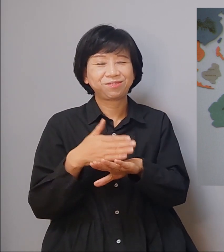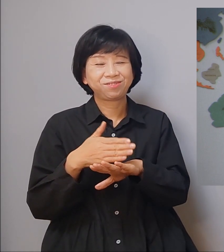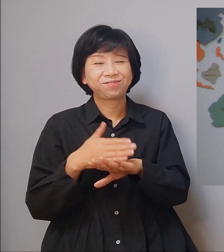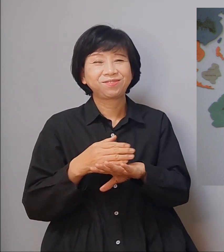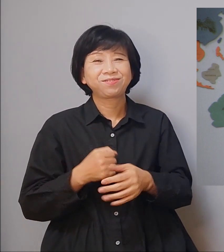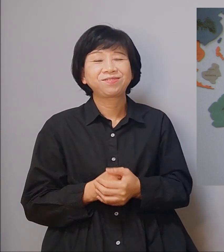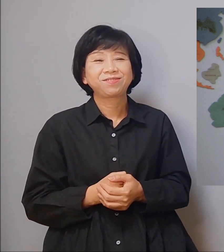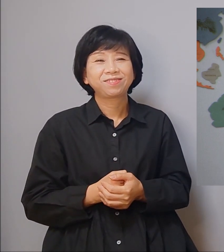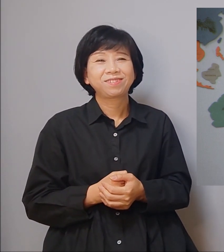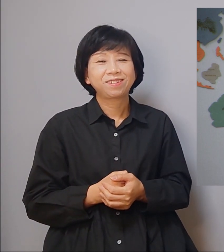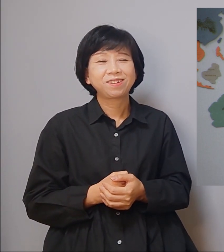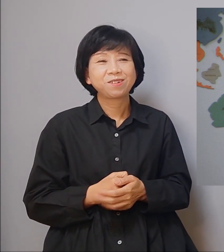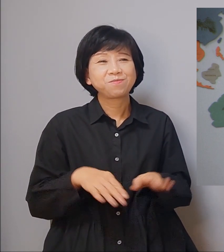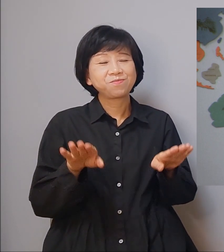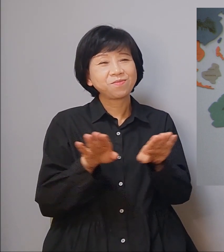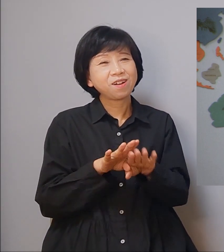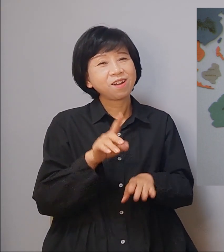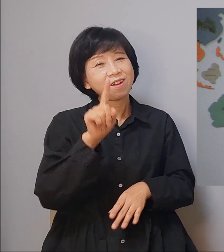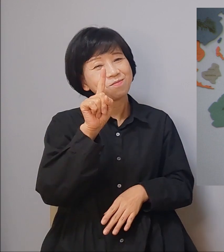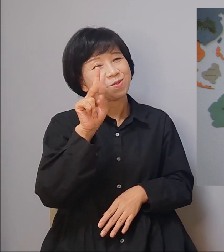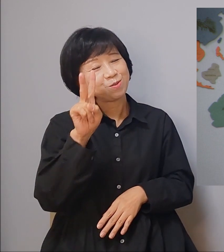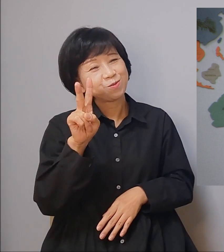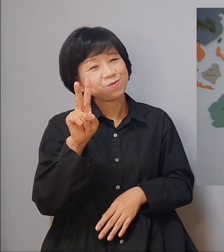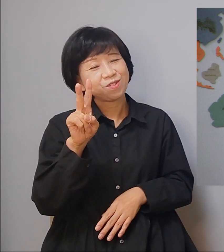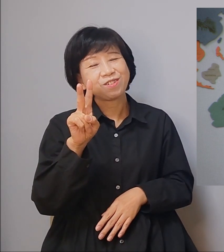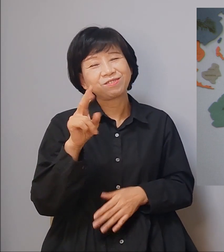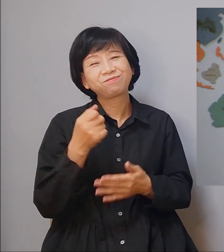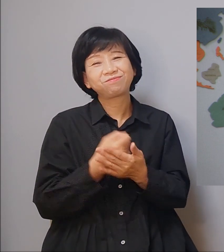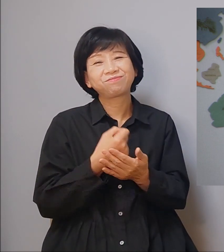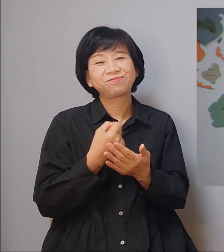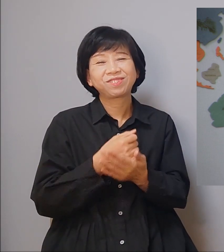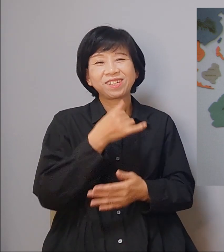또 한 번, 두 번, 안타깝지만 또 이렇게 빠지신